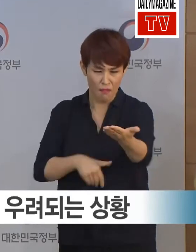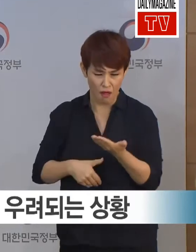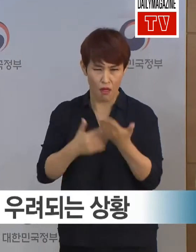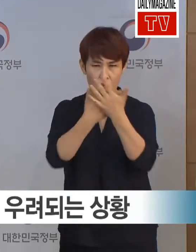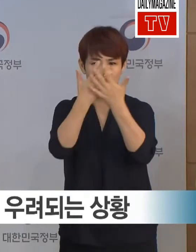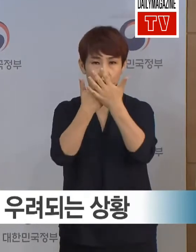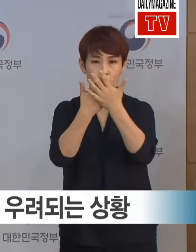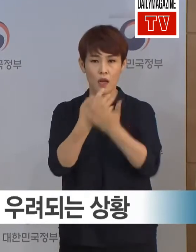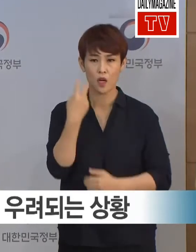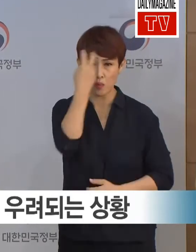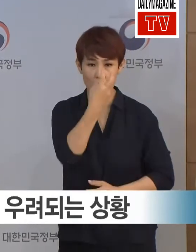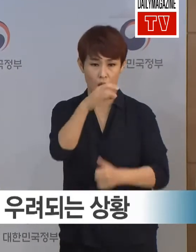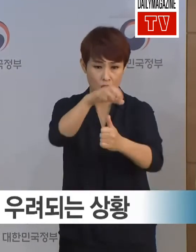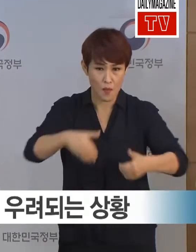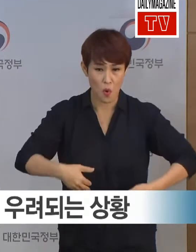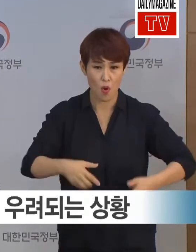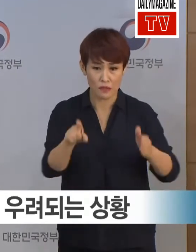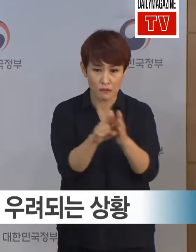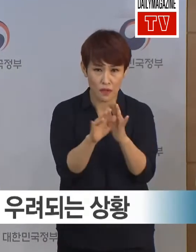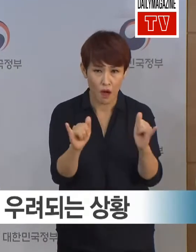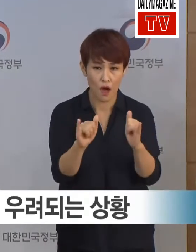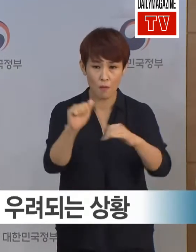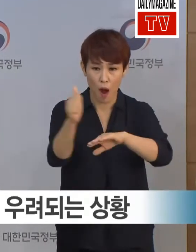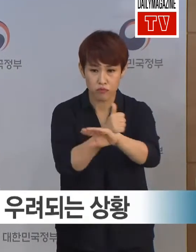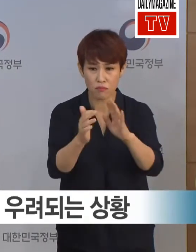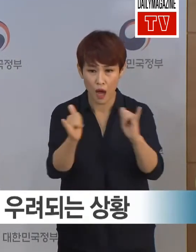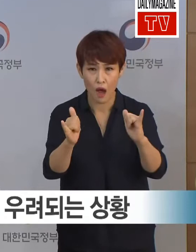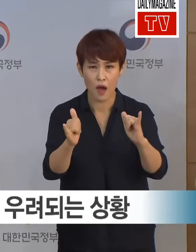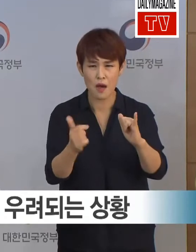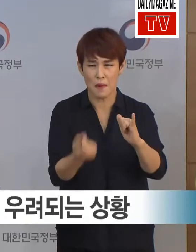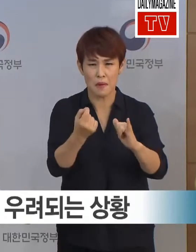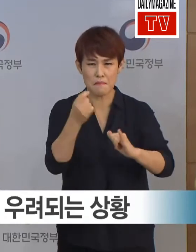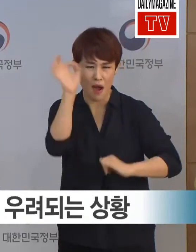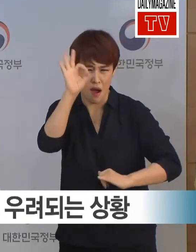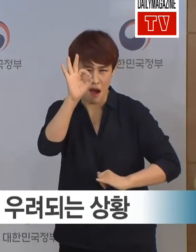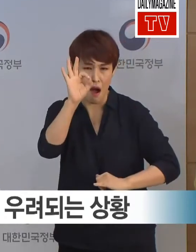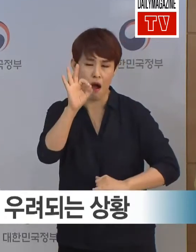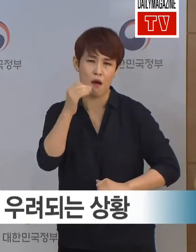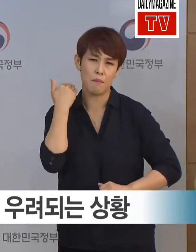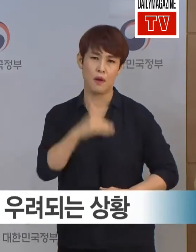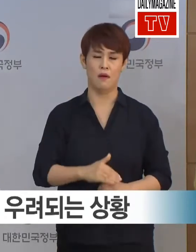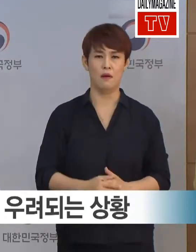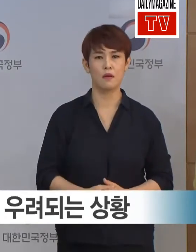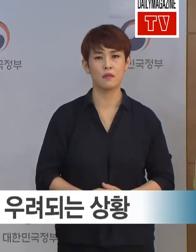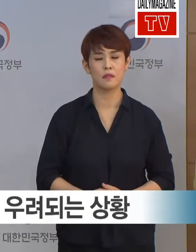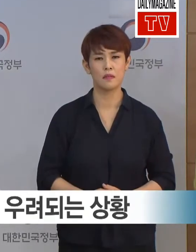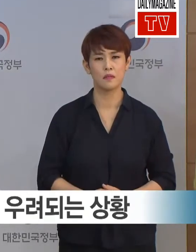검사와 격리가 필요한 교인 및 방문자들을 신속히 추적하는 데 어려움이